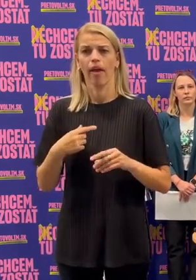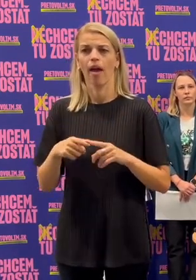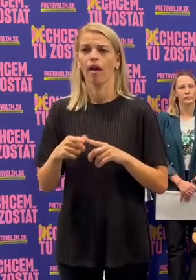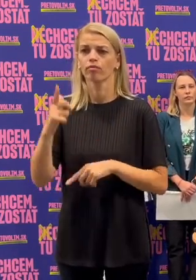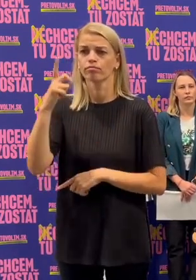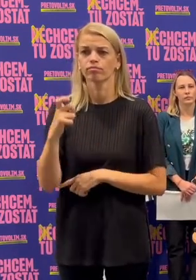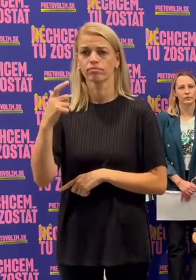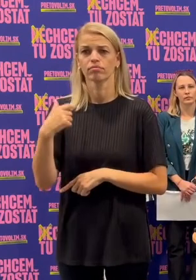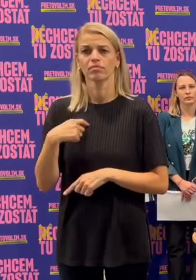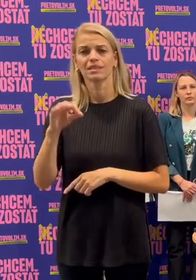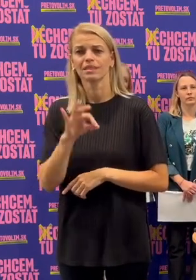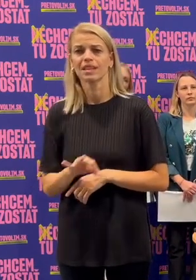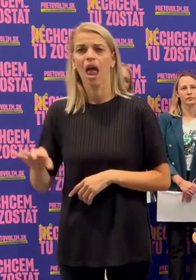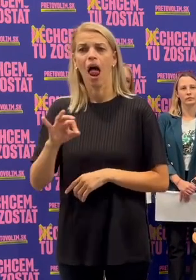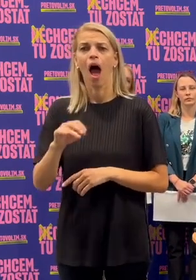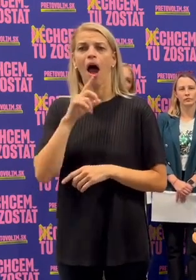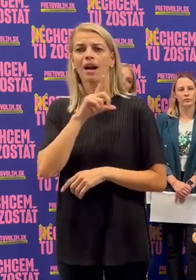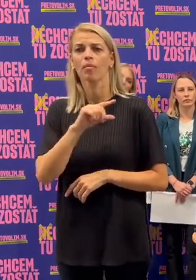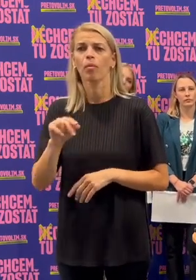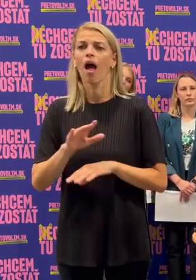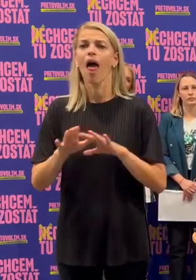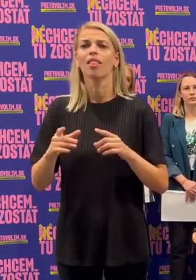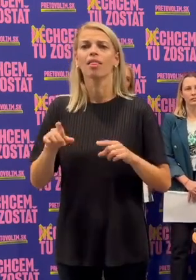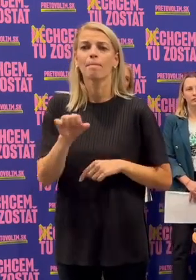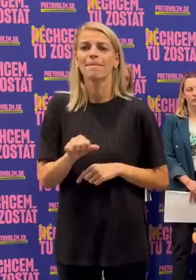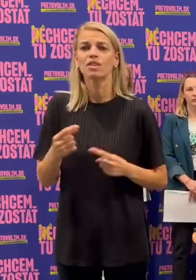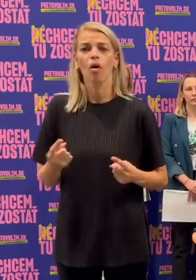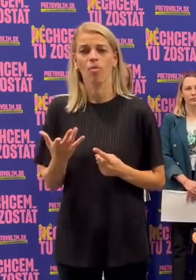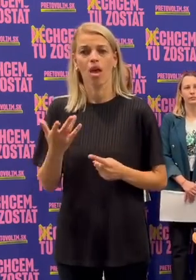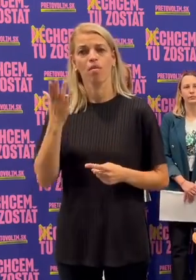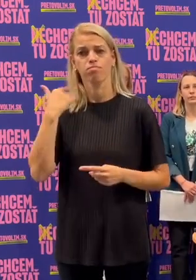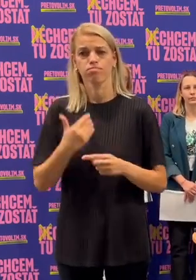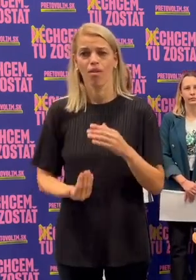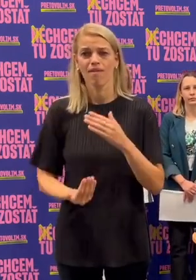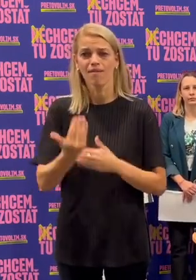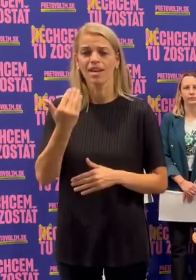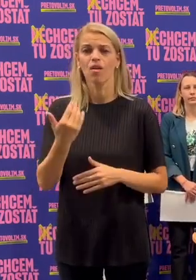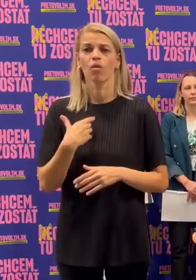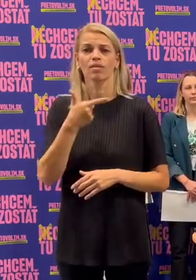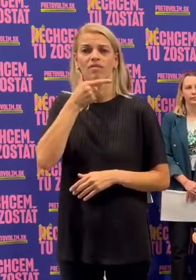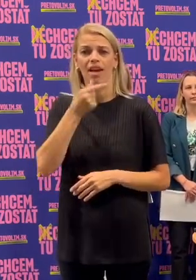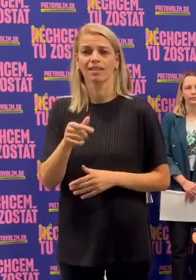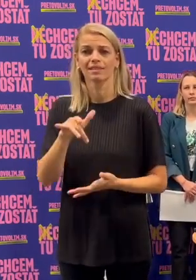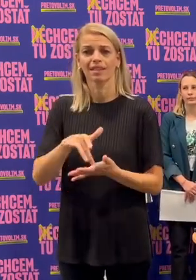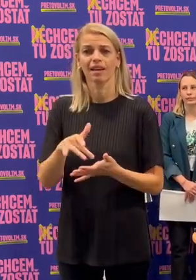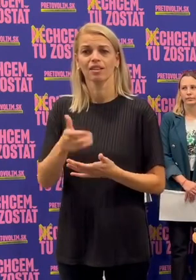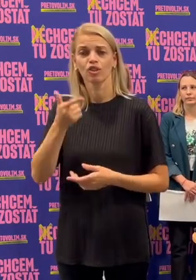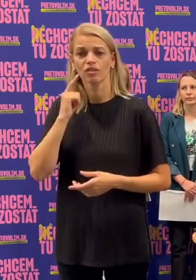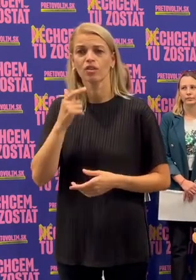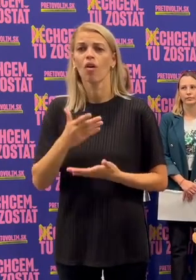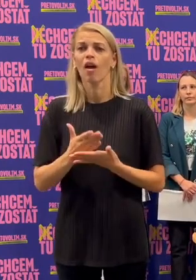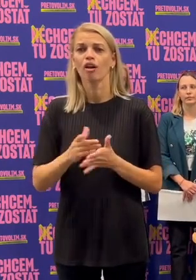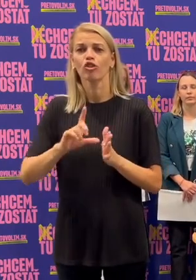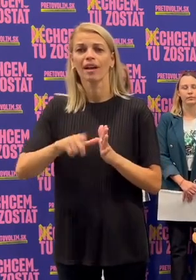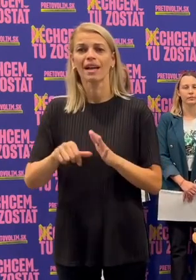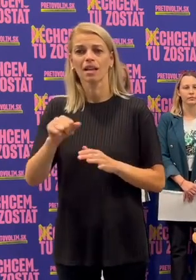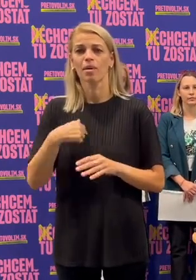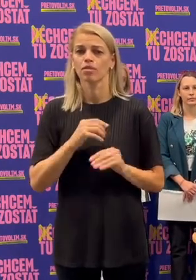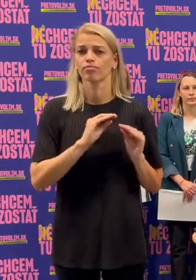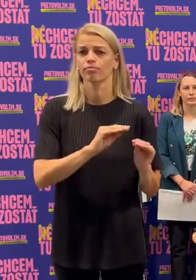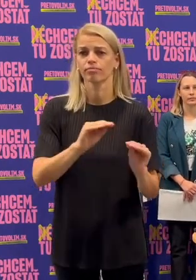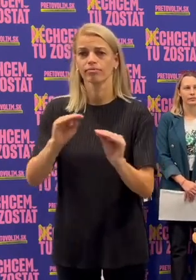republike, lebo nechceme, aby to bolo iba nejaká, že mestská kampaň. Boli sme na východnom Slovensku 2 dni, sme na strednom Slovensku, boli sme absolútne v každom krajskom meste a pýtame